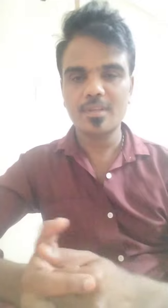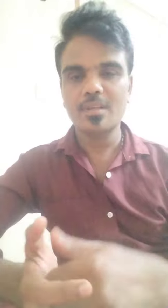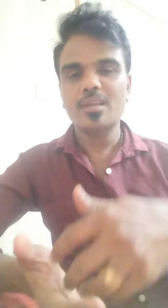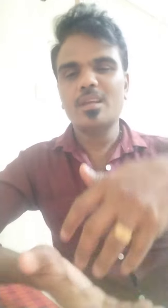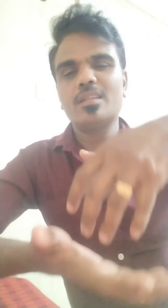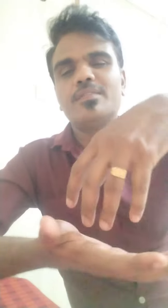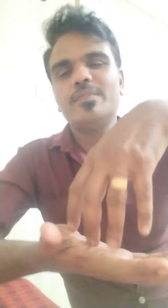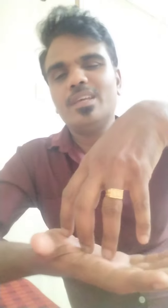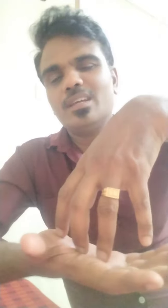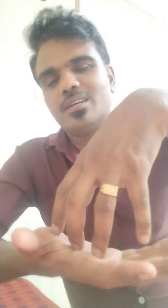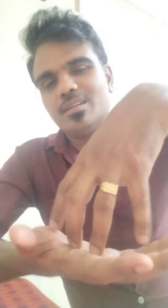இது வீக்,